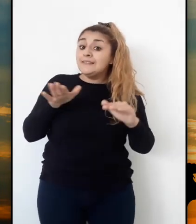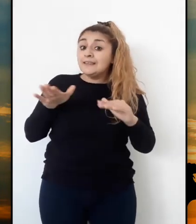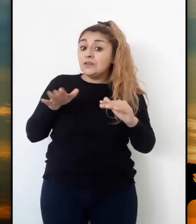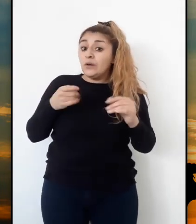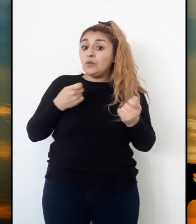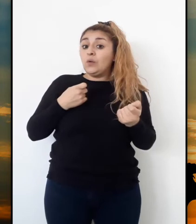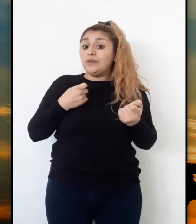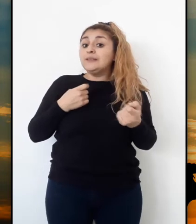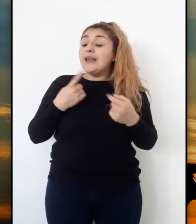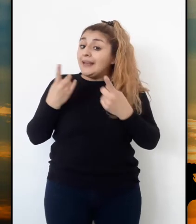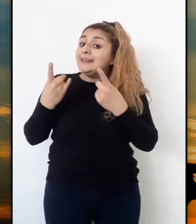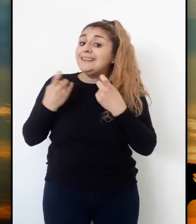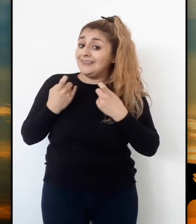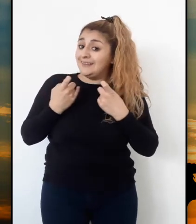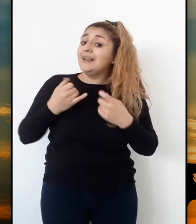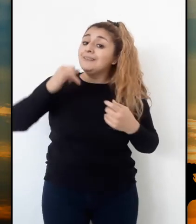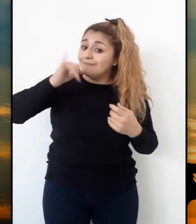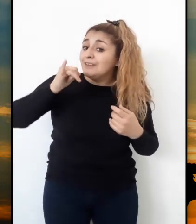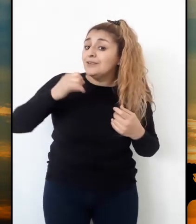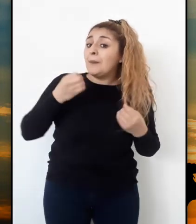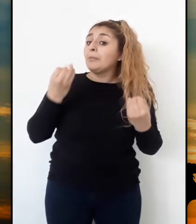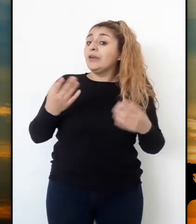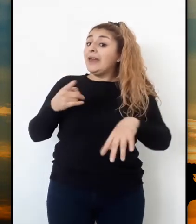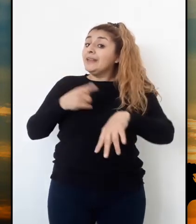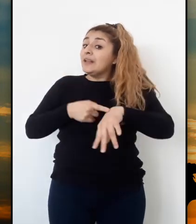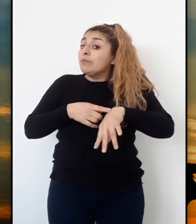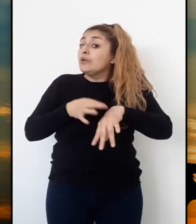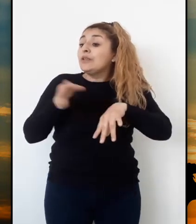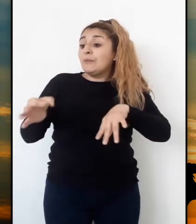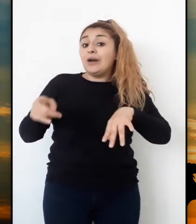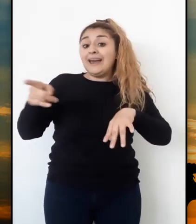un pueblo numeroso.